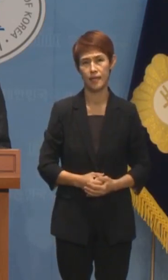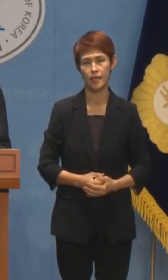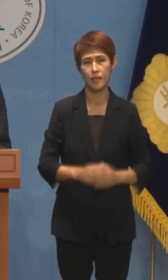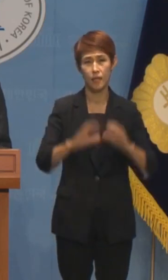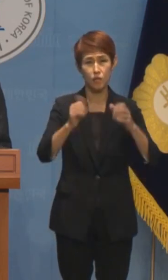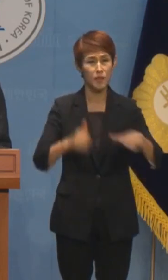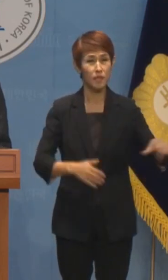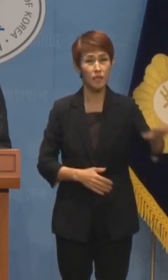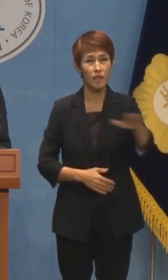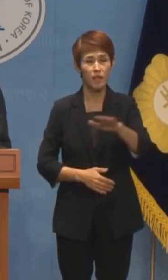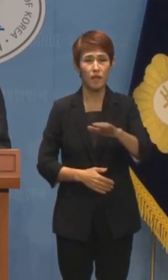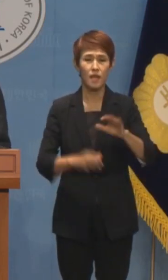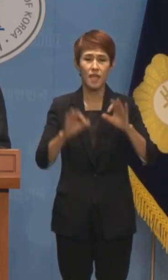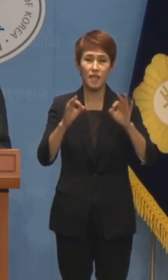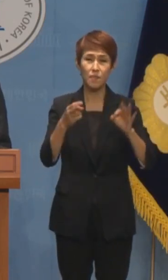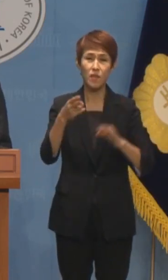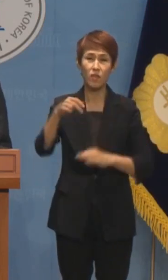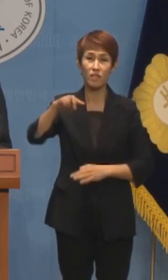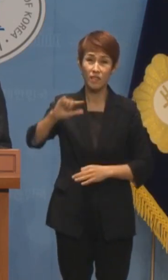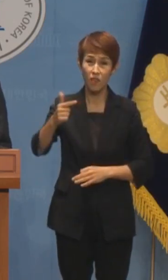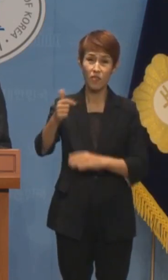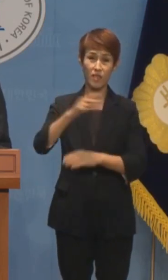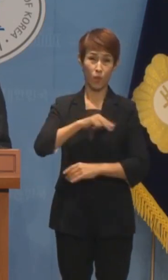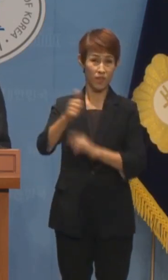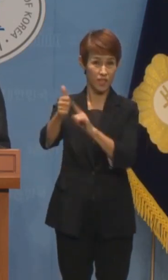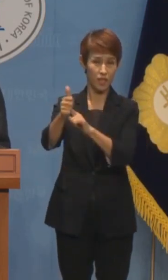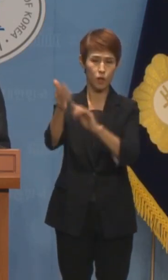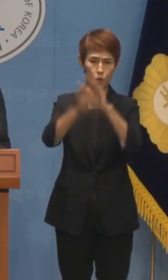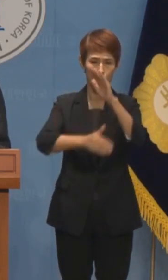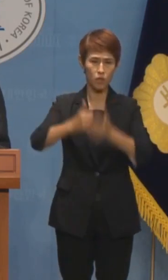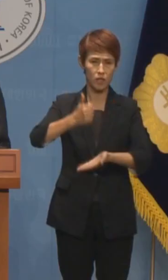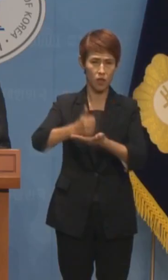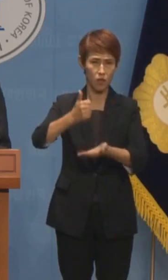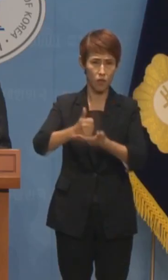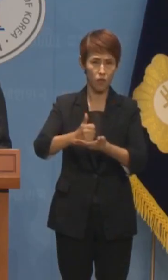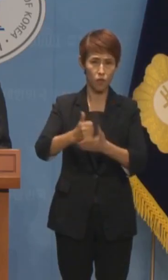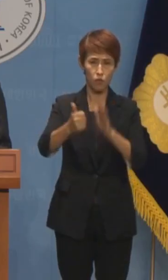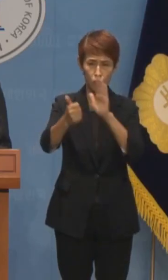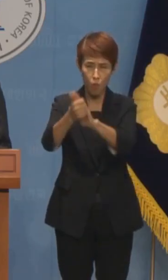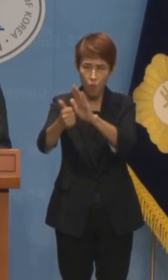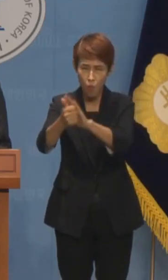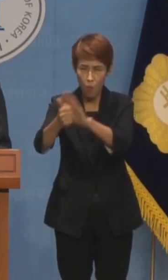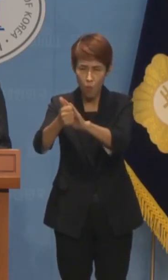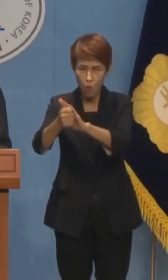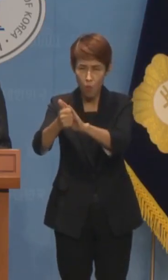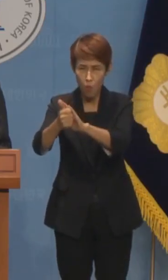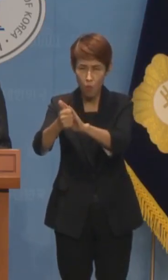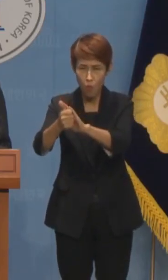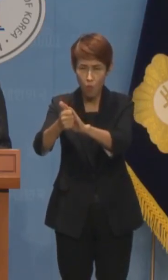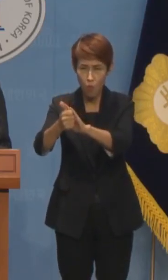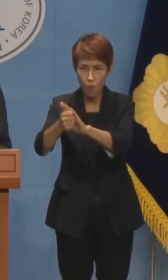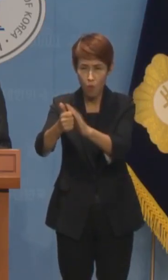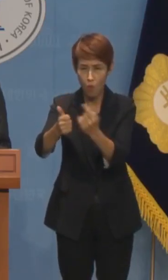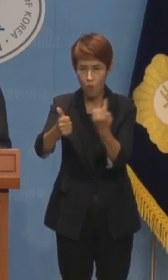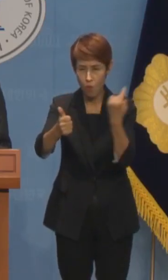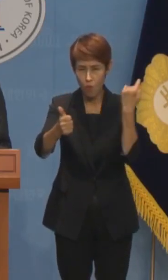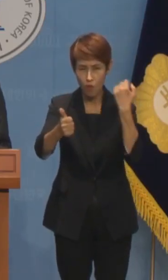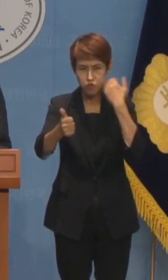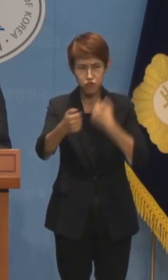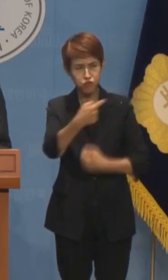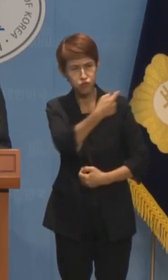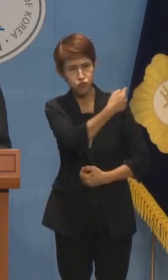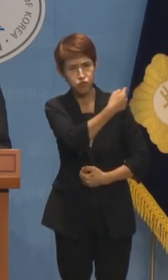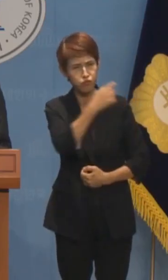국민은 김영선 전 의원이 공천을 받도록 한 힘이, 배경이 누구인지 묻고